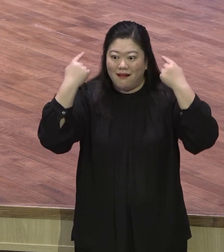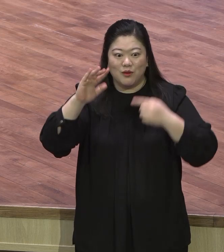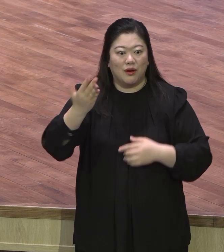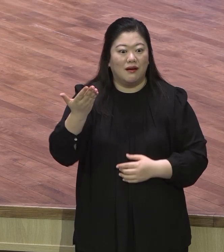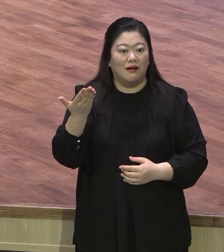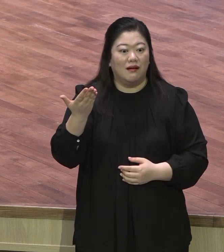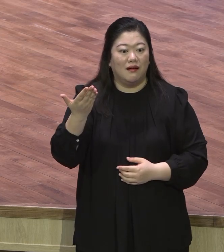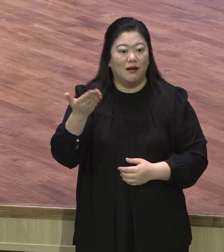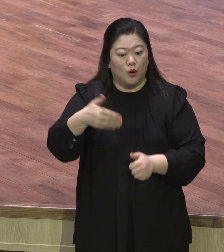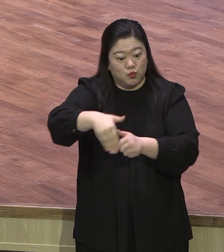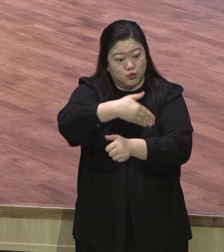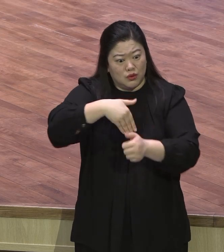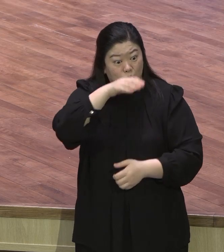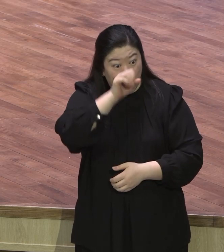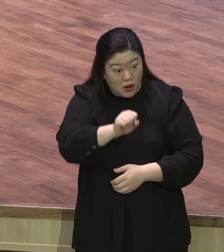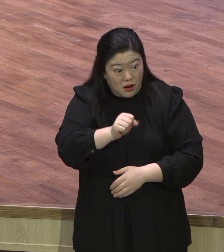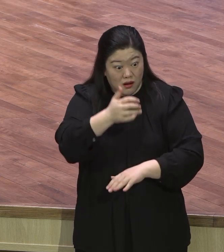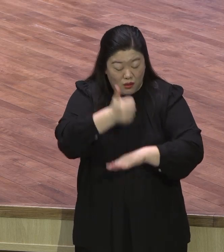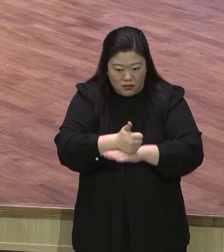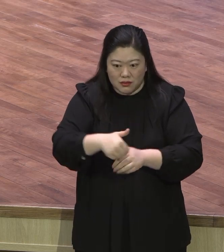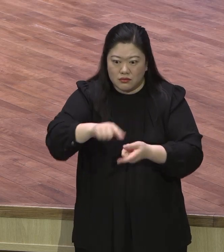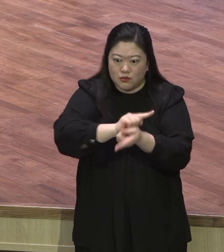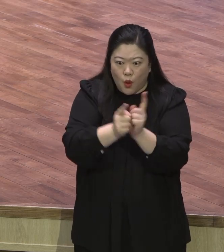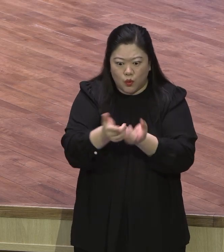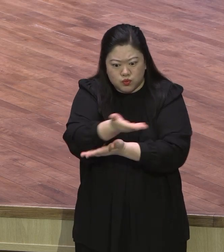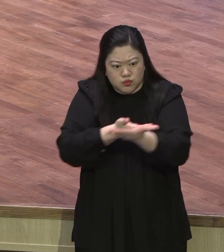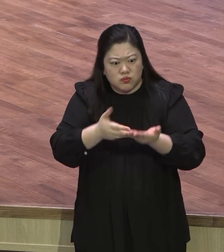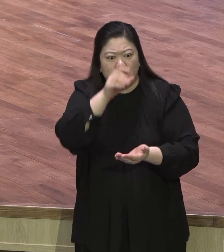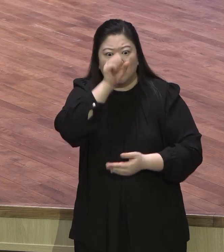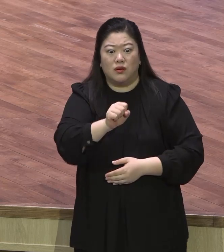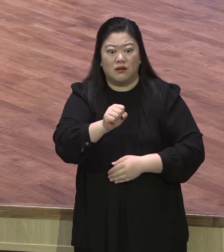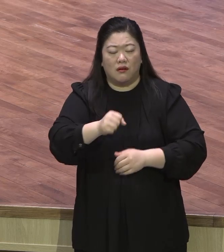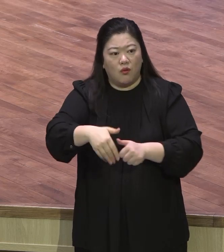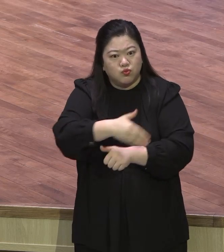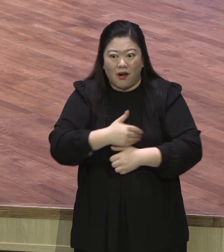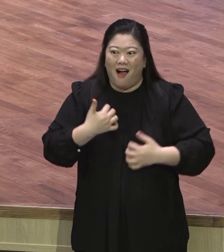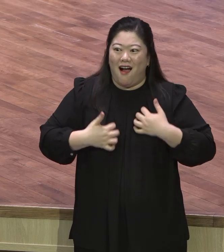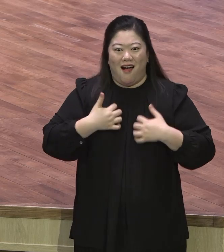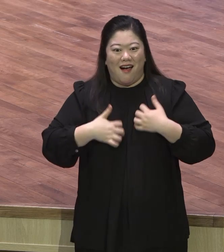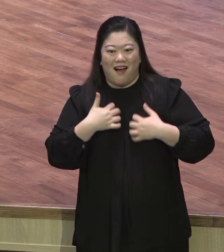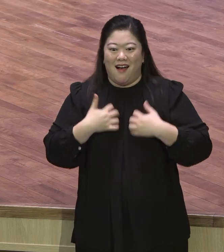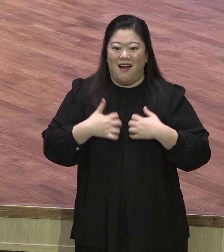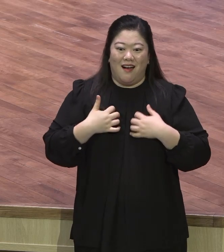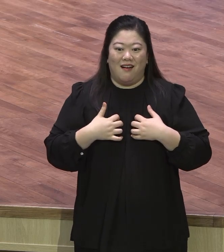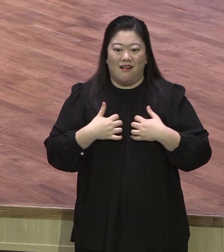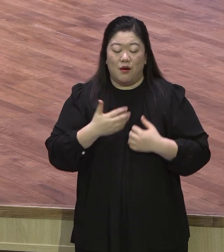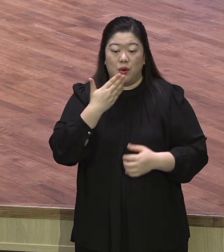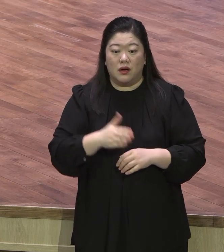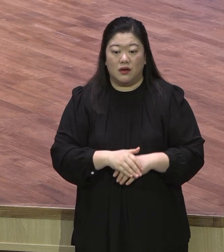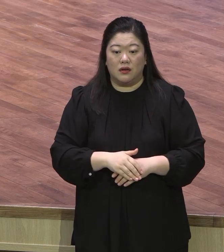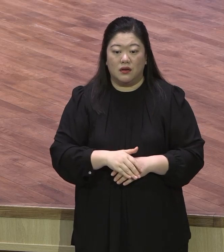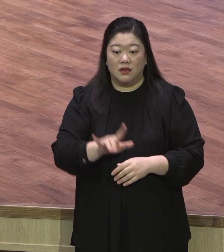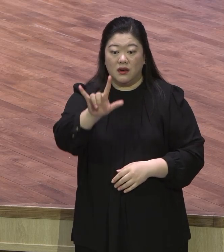이것이 넘치게 되면 생명력이 있어요. 뭔가 이렇게 생동감이 넘치는 가정이 돼요.